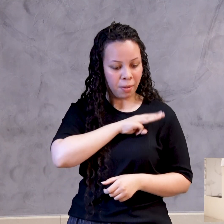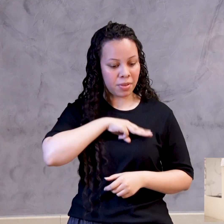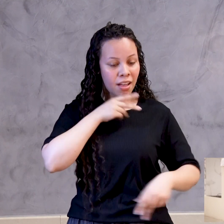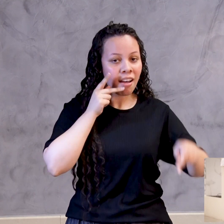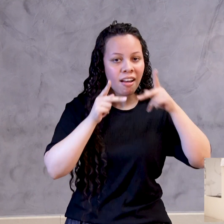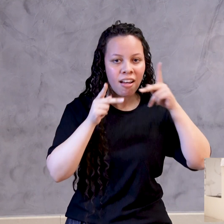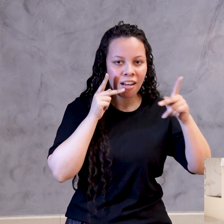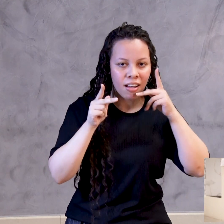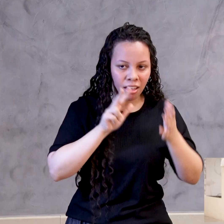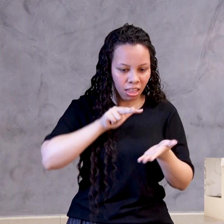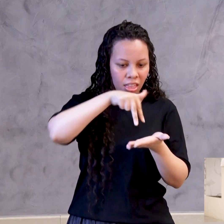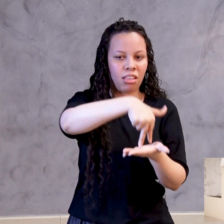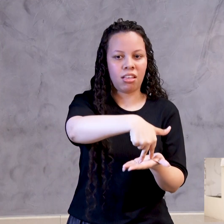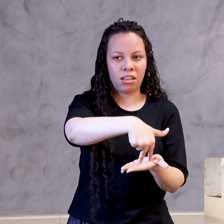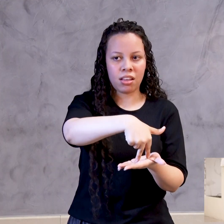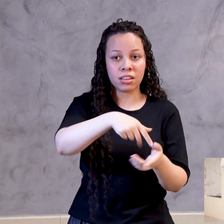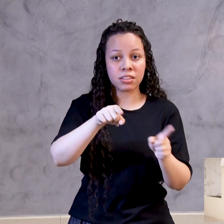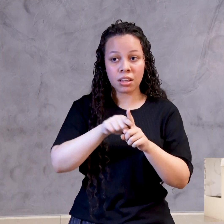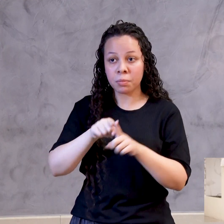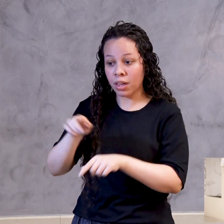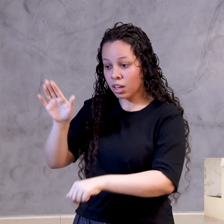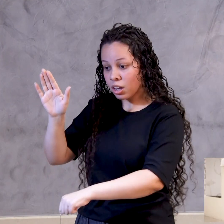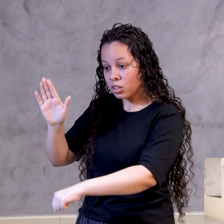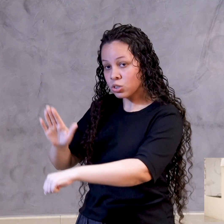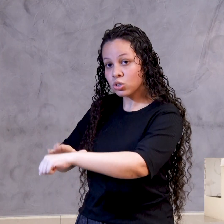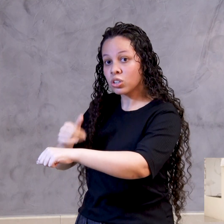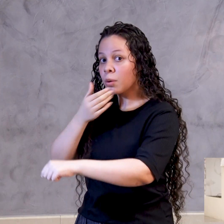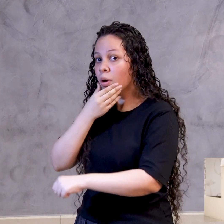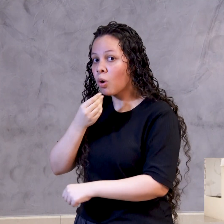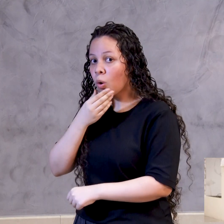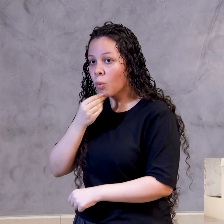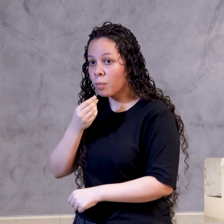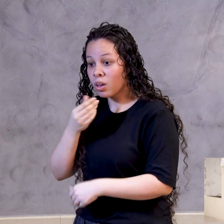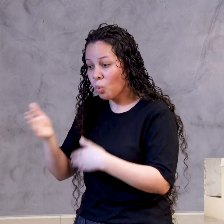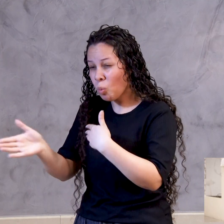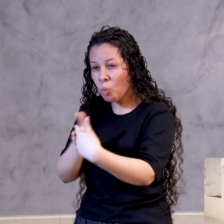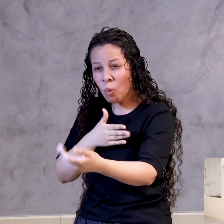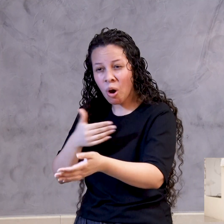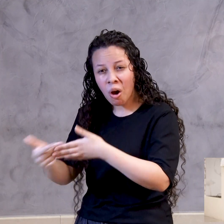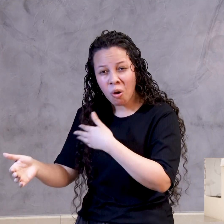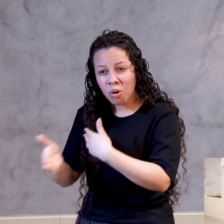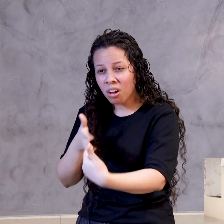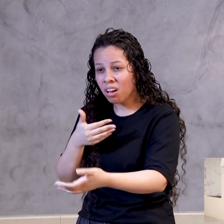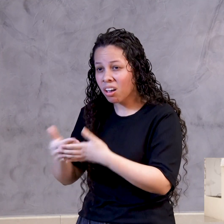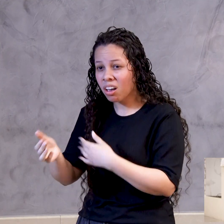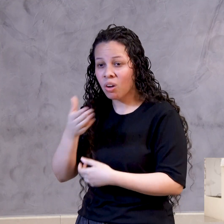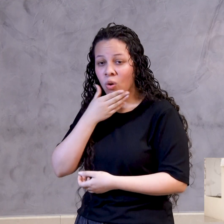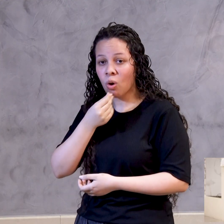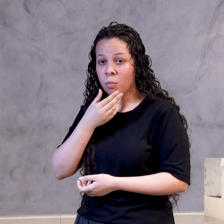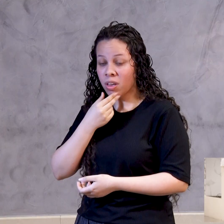ter, consagram homens que não podem ter o ministério.